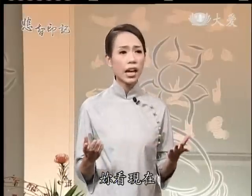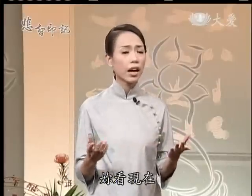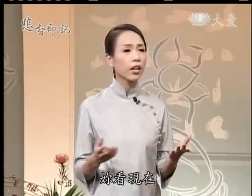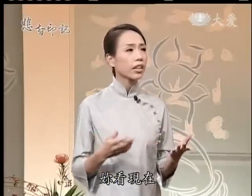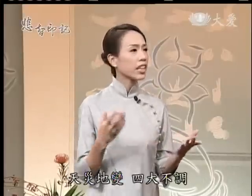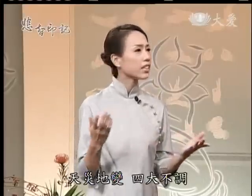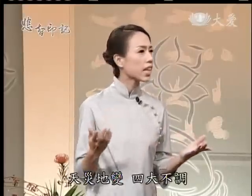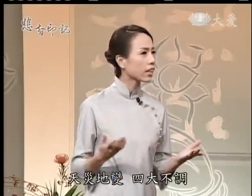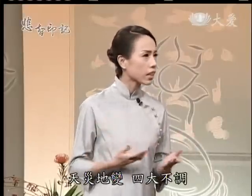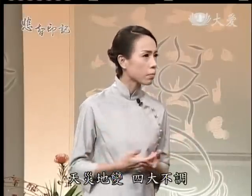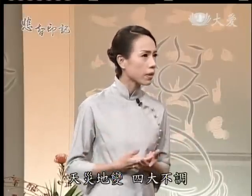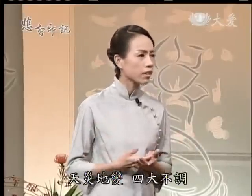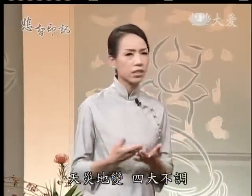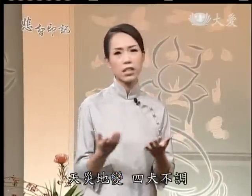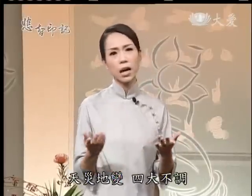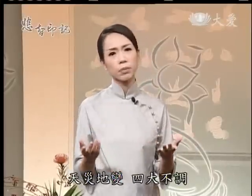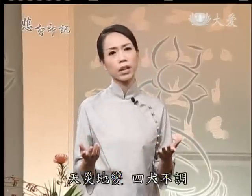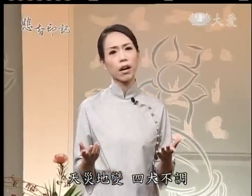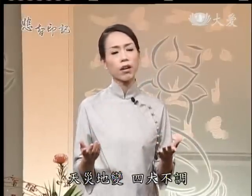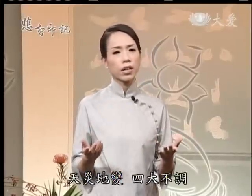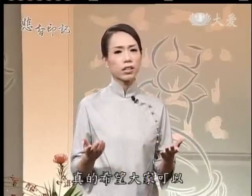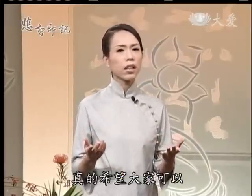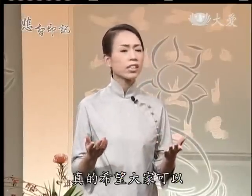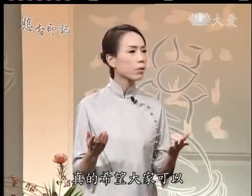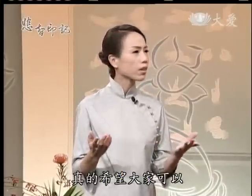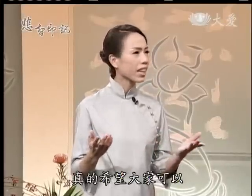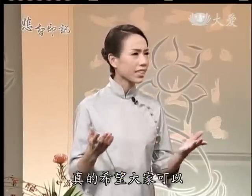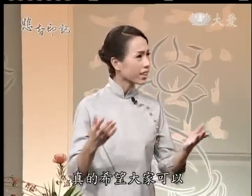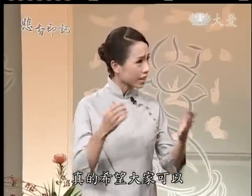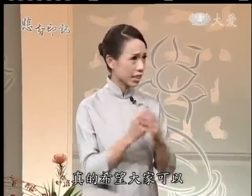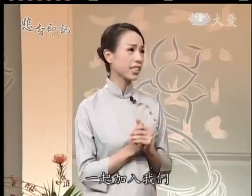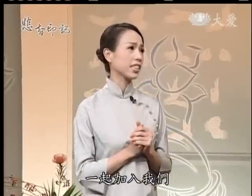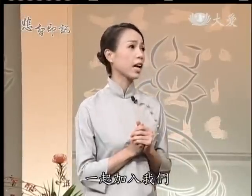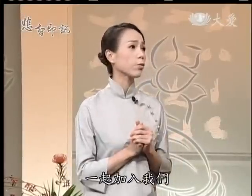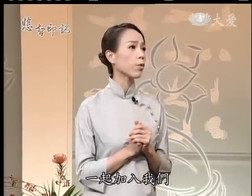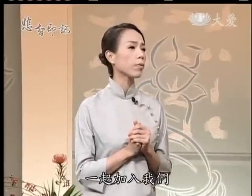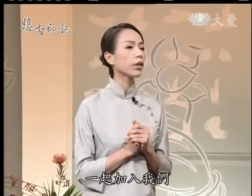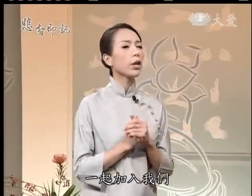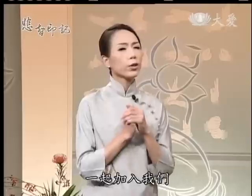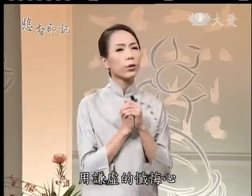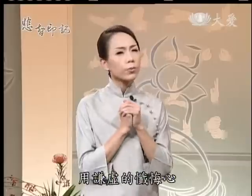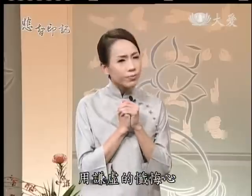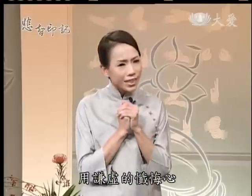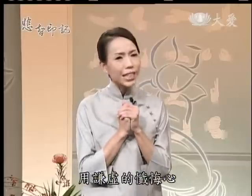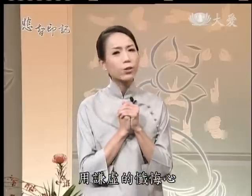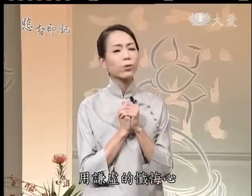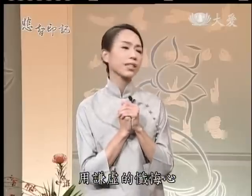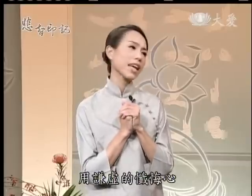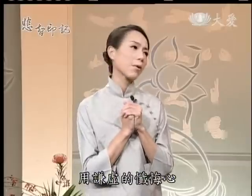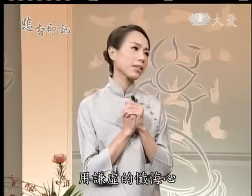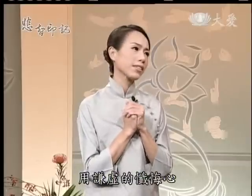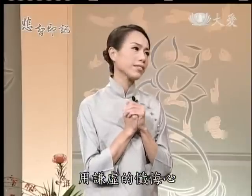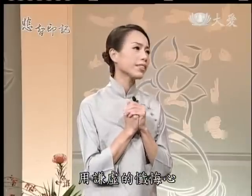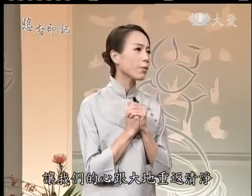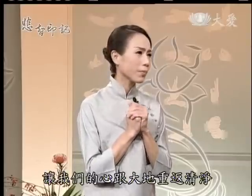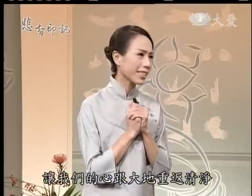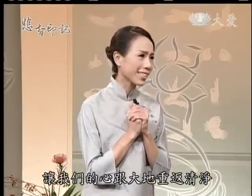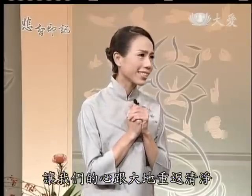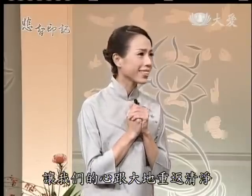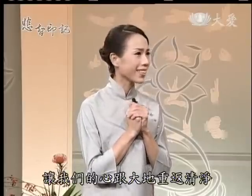在啊，天灾地变四大不调，真的希望大家可以一起加入我们，用谦虚的忏悔心，让我们的心跟